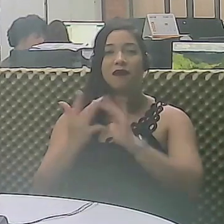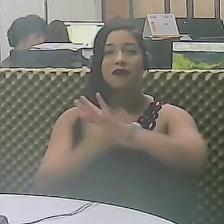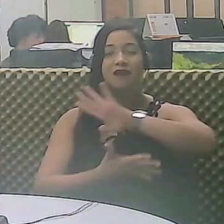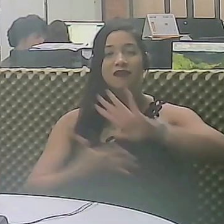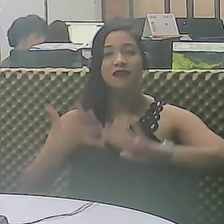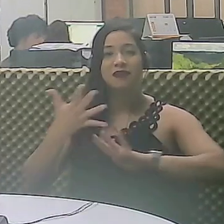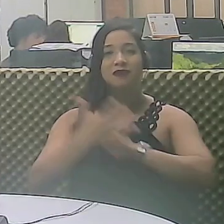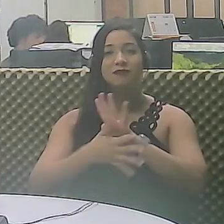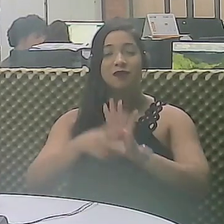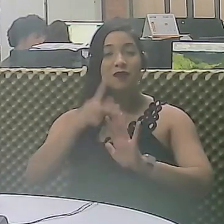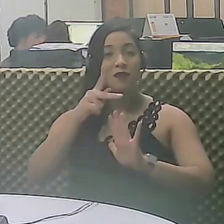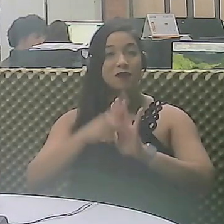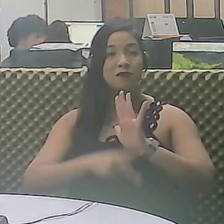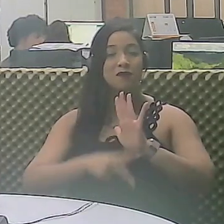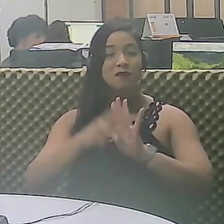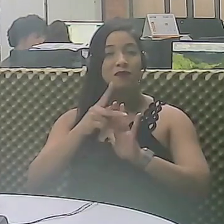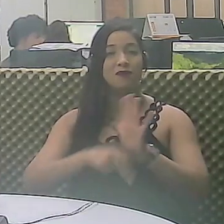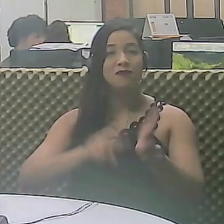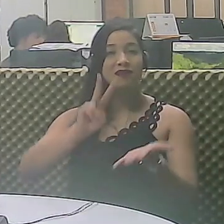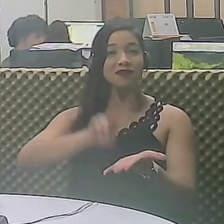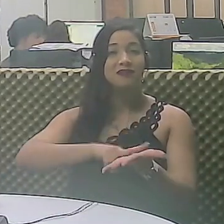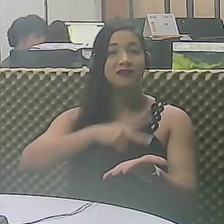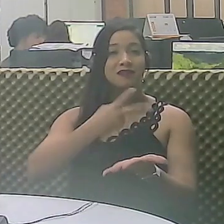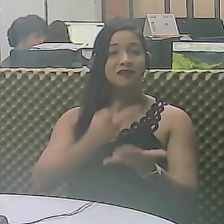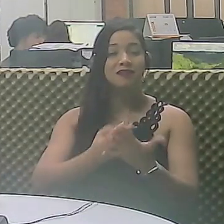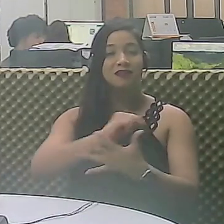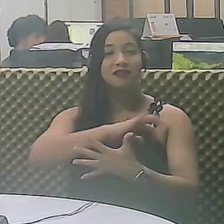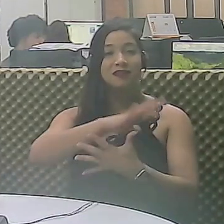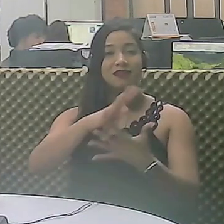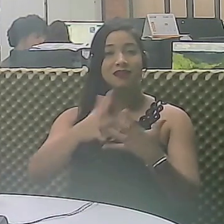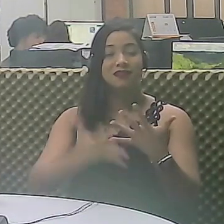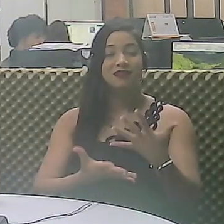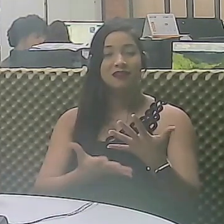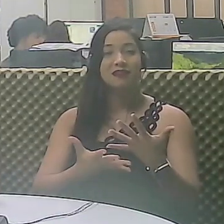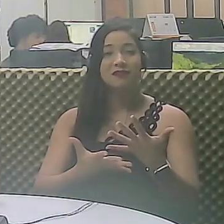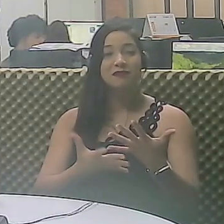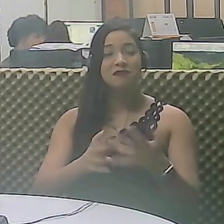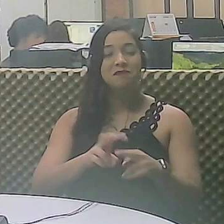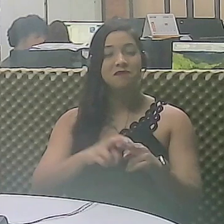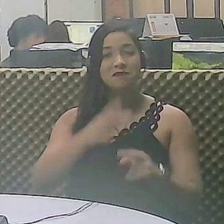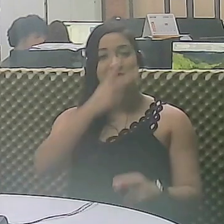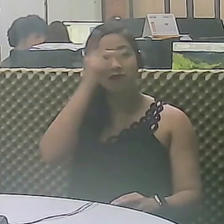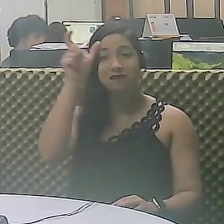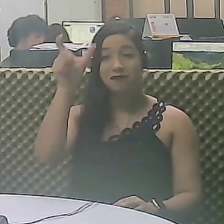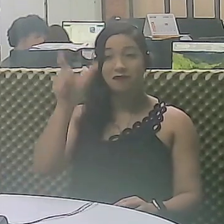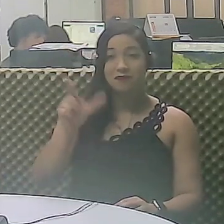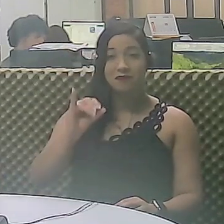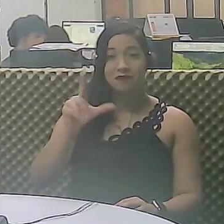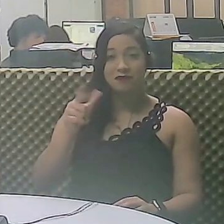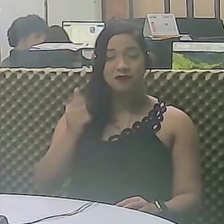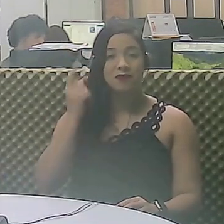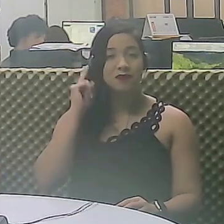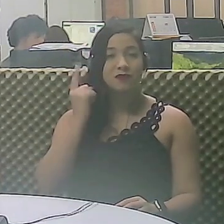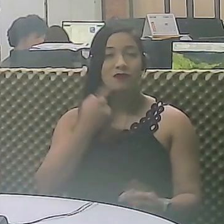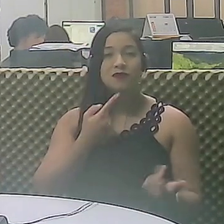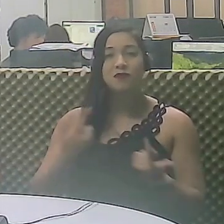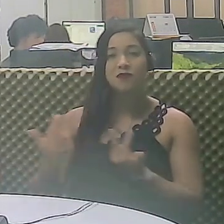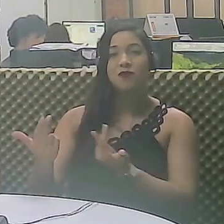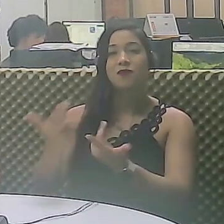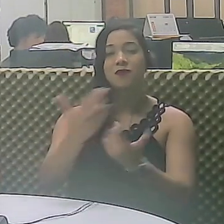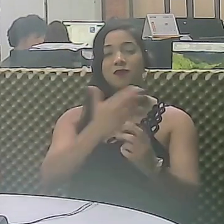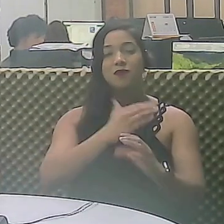Conectam, um programa que oferece tradução em libras. Com isso, pessoas como a Júlia são entendidas e muito